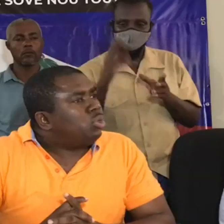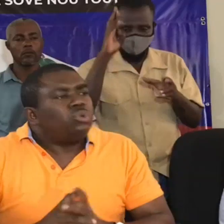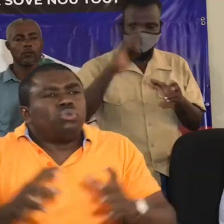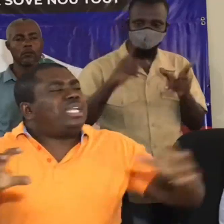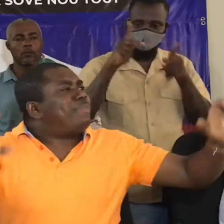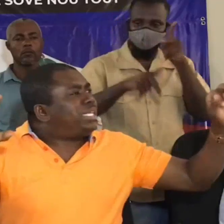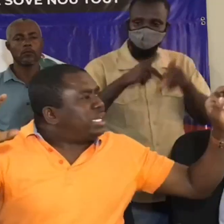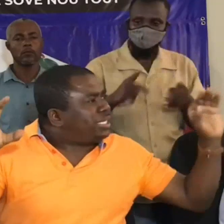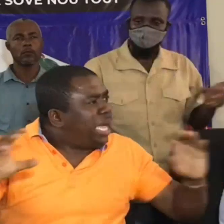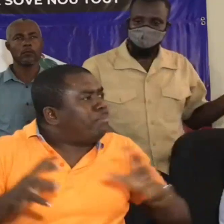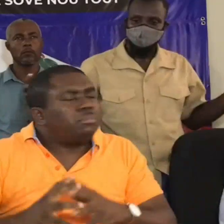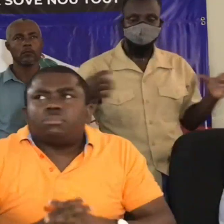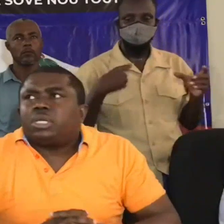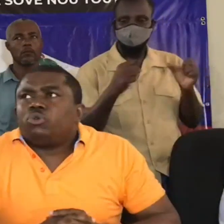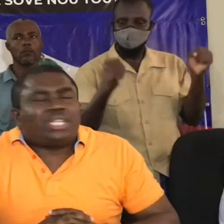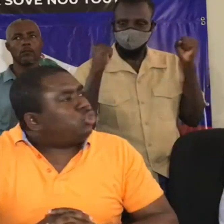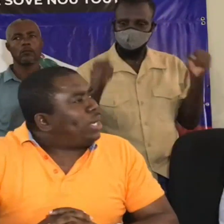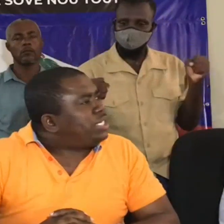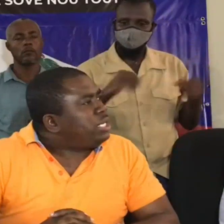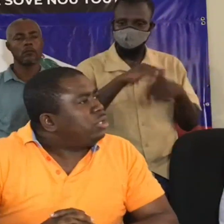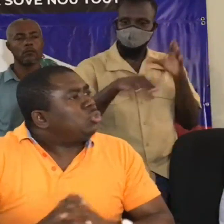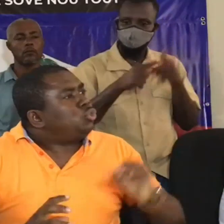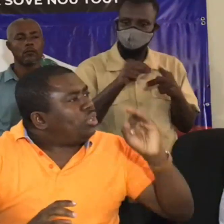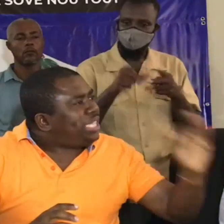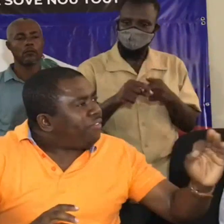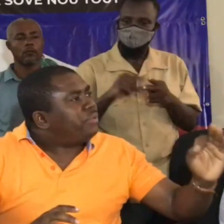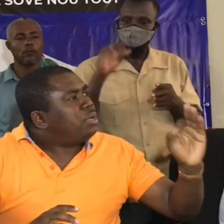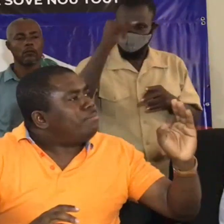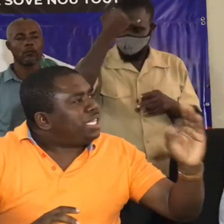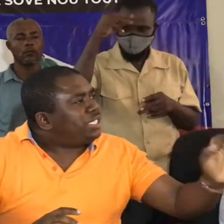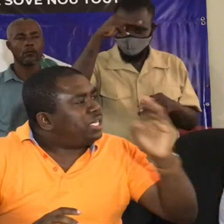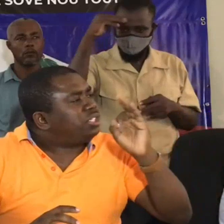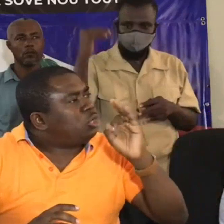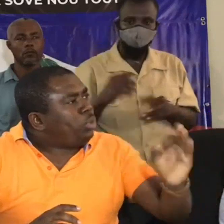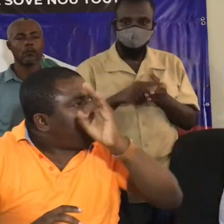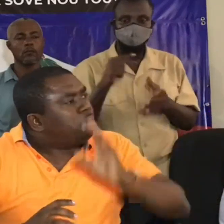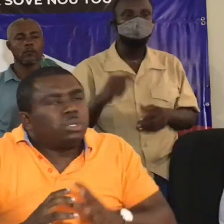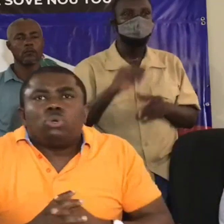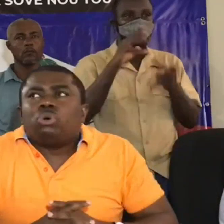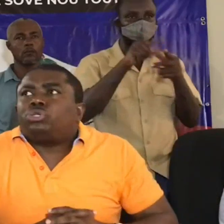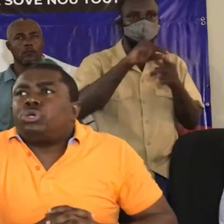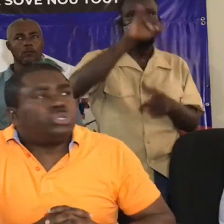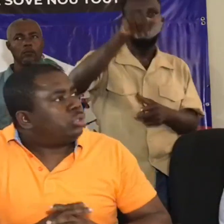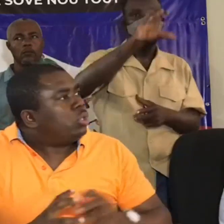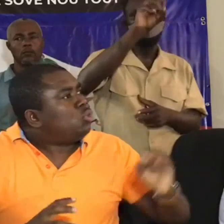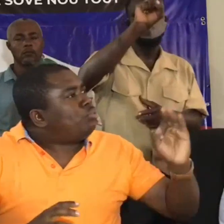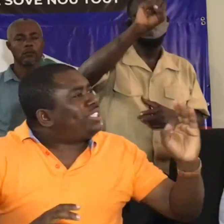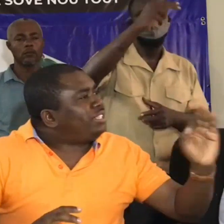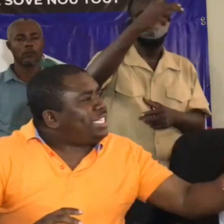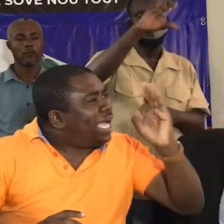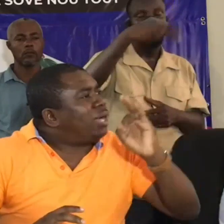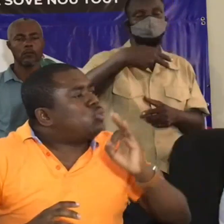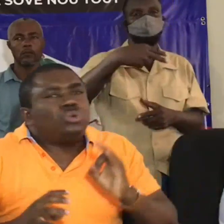l'opposition, nous te mettez ensemble et nous te choisi Joseph Mécène Jean-Louis, le juge le